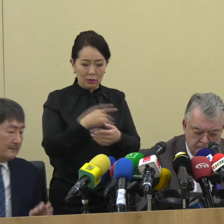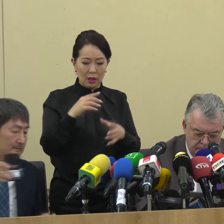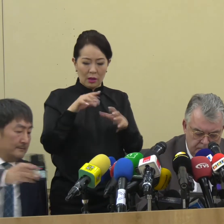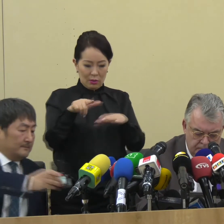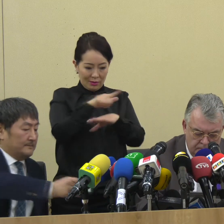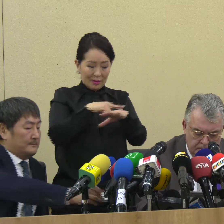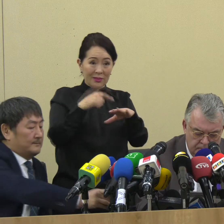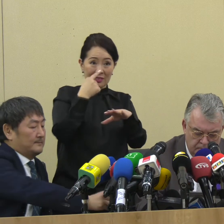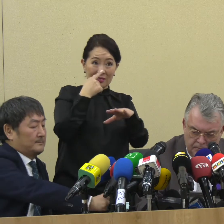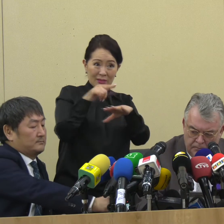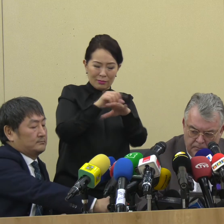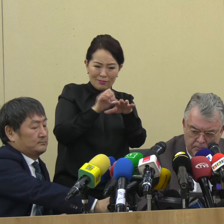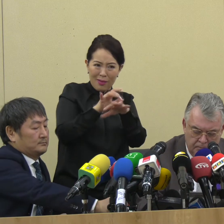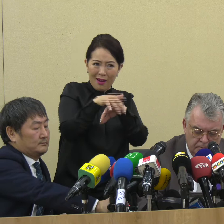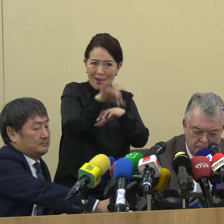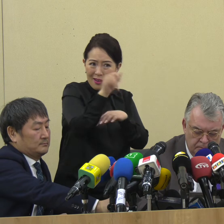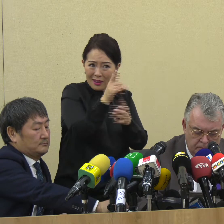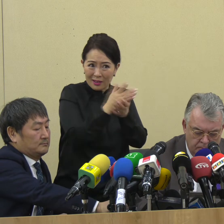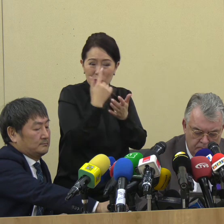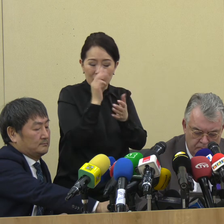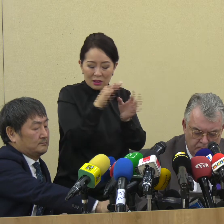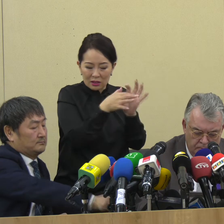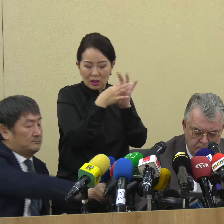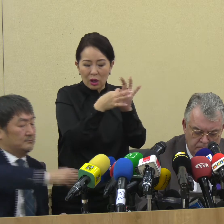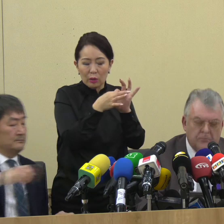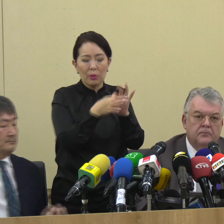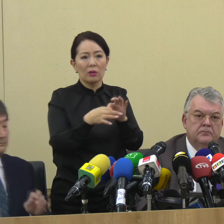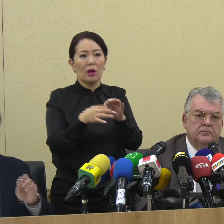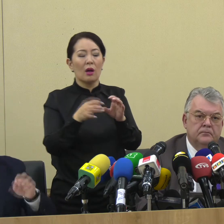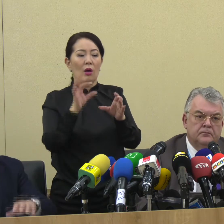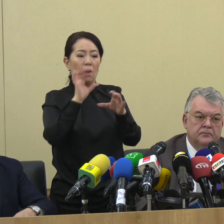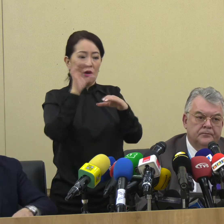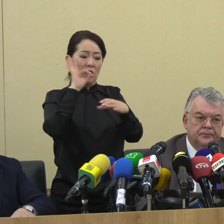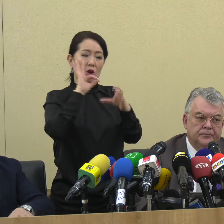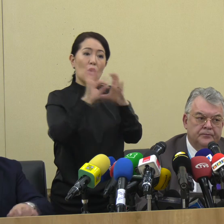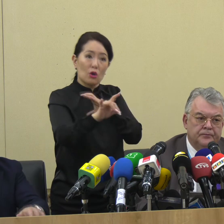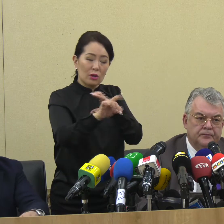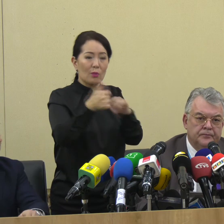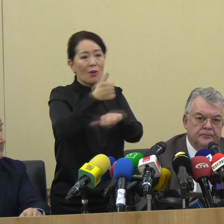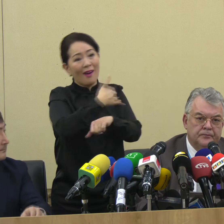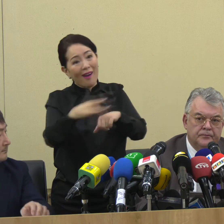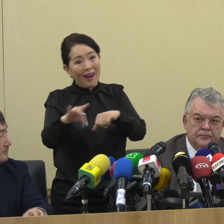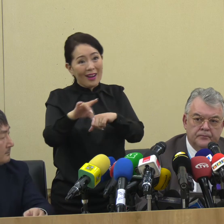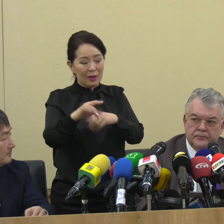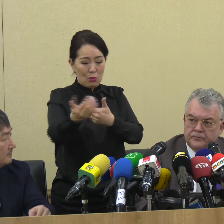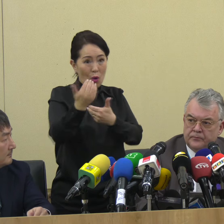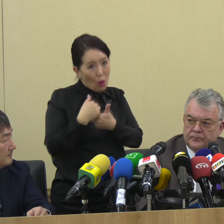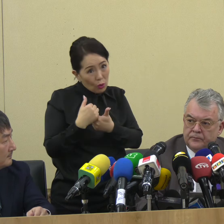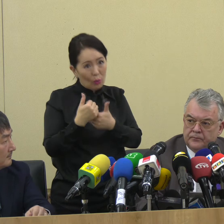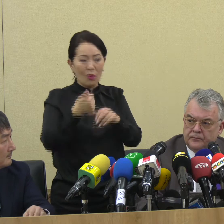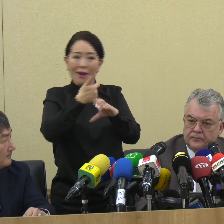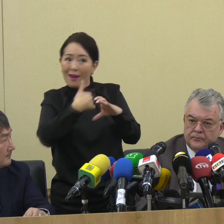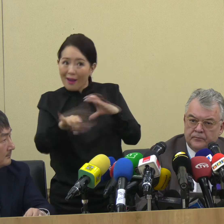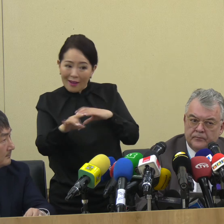ор одоогор бол хятад улс байна да. Хятадд гарах цэгд хилийн гарах цэг дээр одоо хяналт шаардлагыг хийхийг